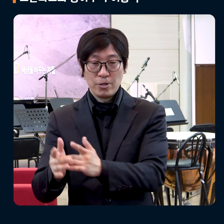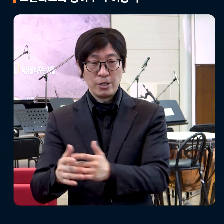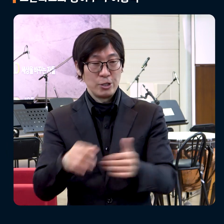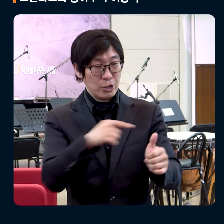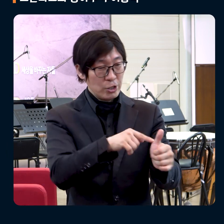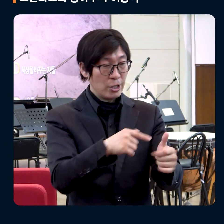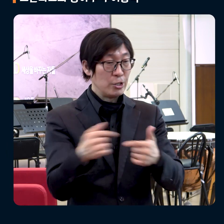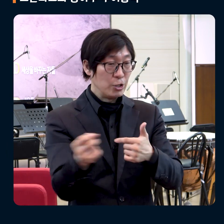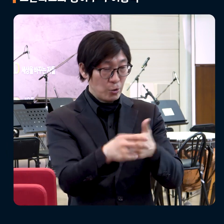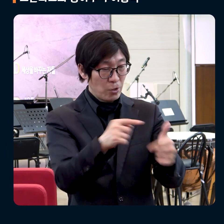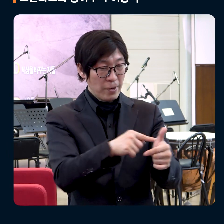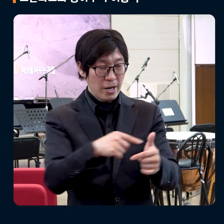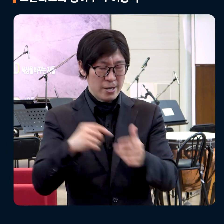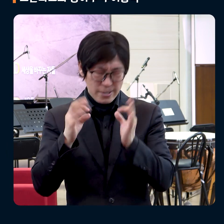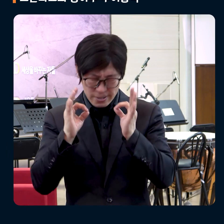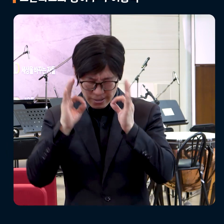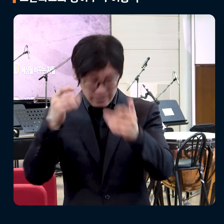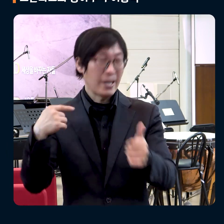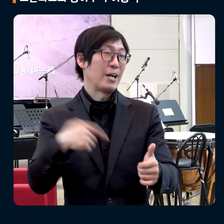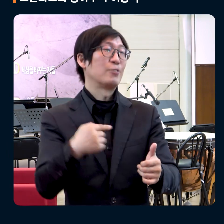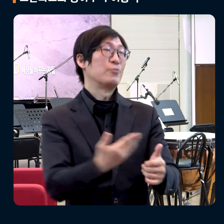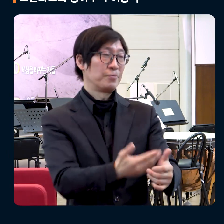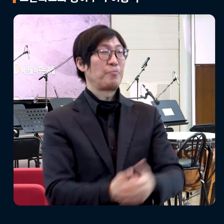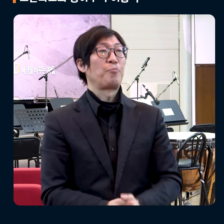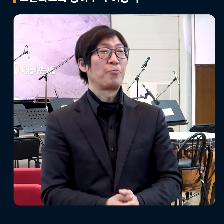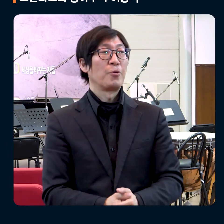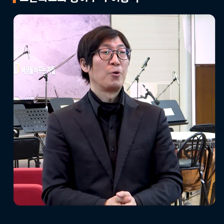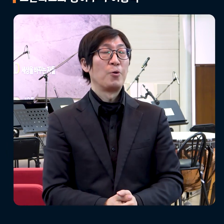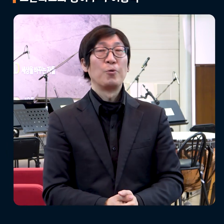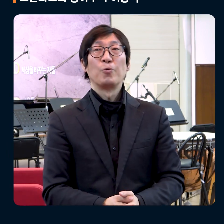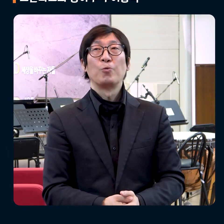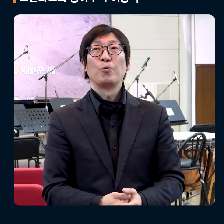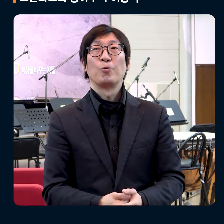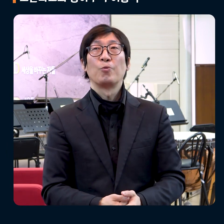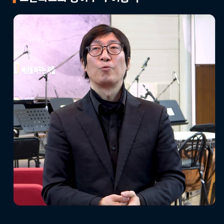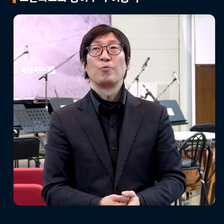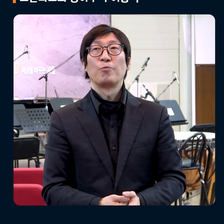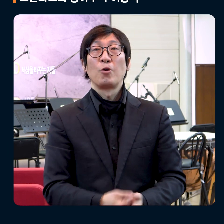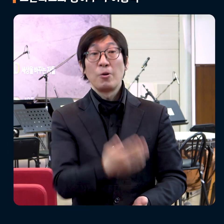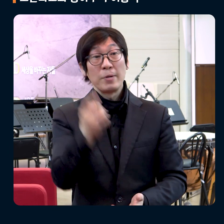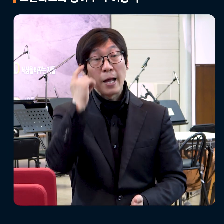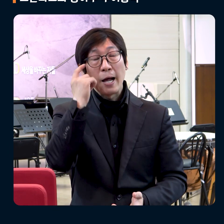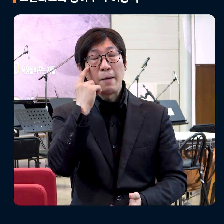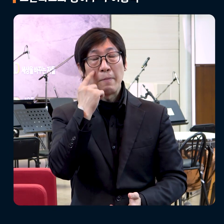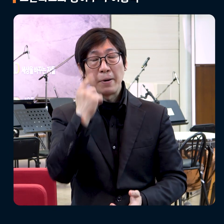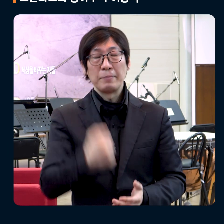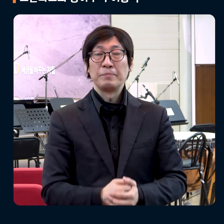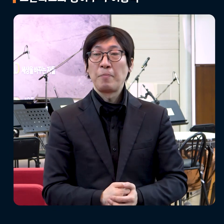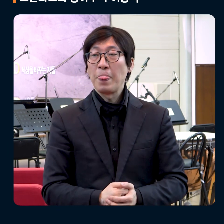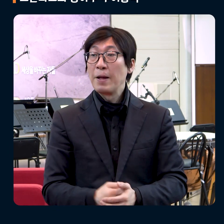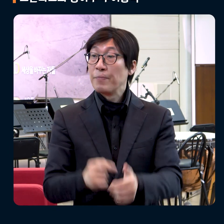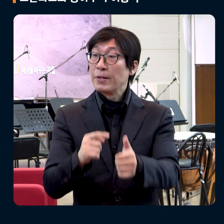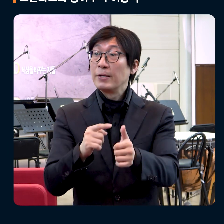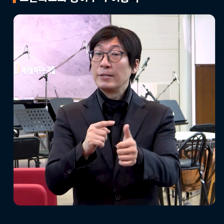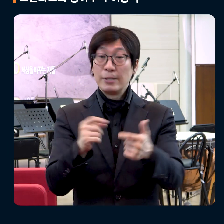겁니다. 그런데요, 더 중요한 이유가 있습니다. 사실 더 중요한 이유가 있습니다. 여러분 생각해